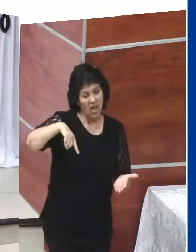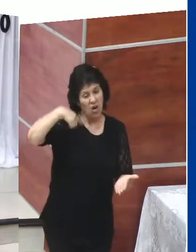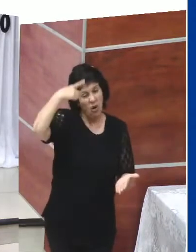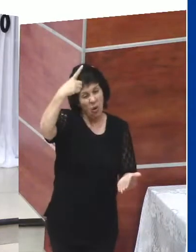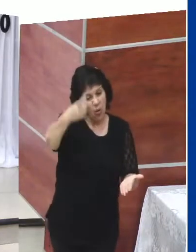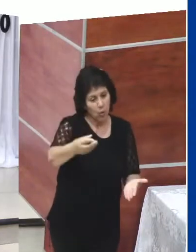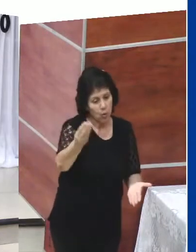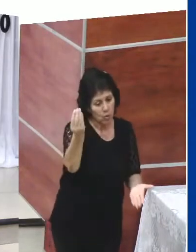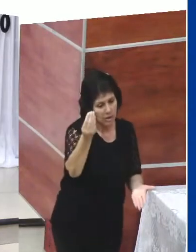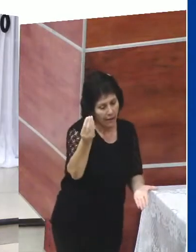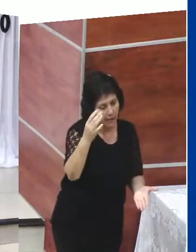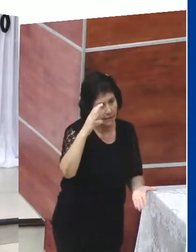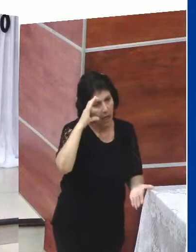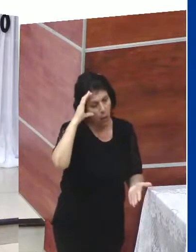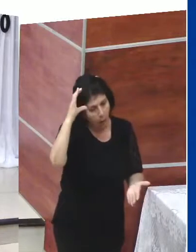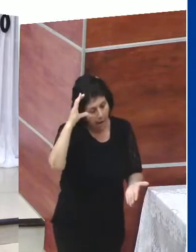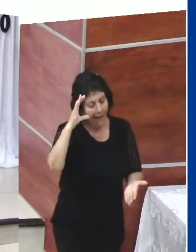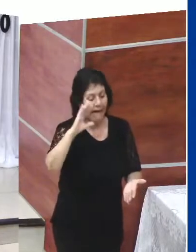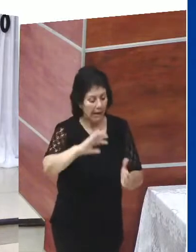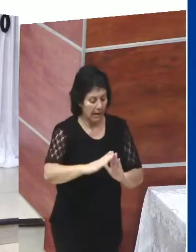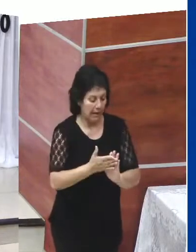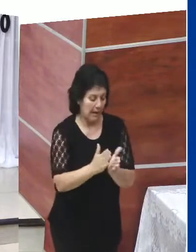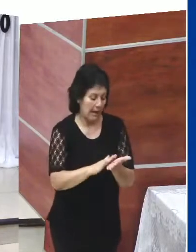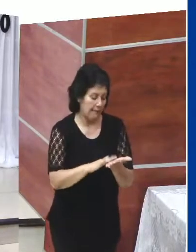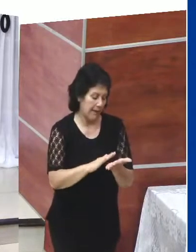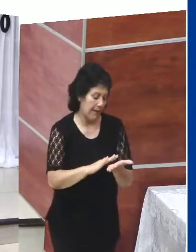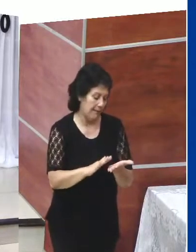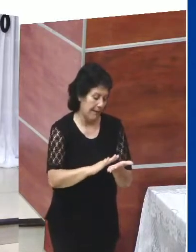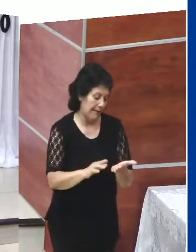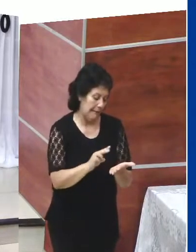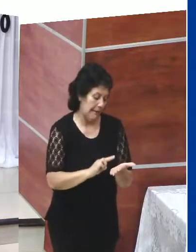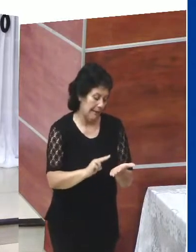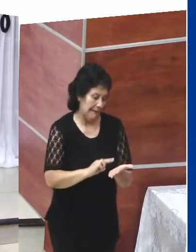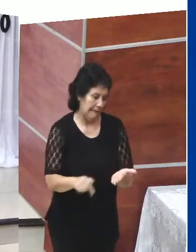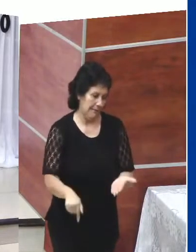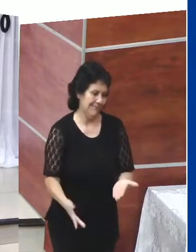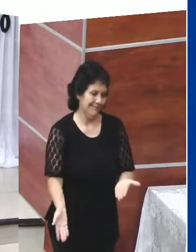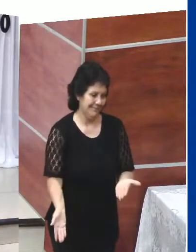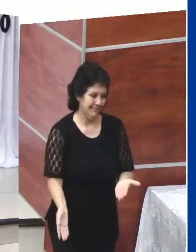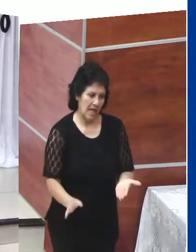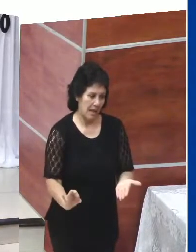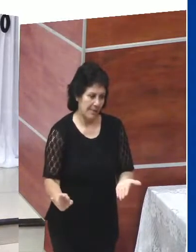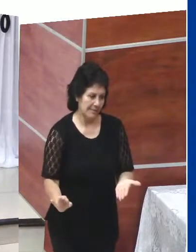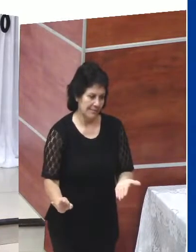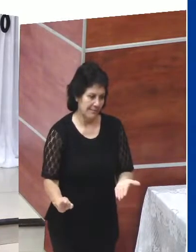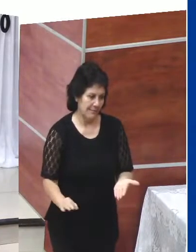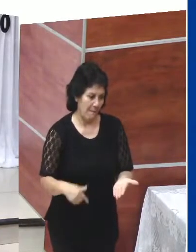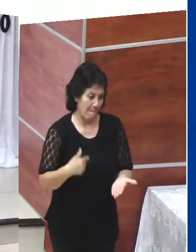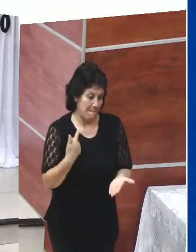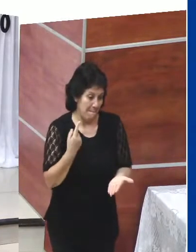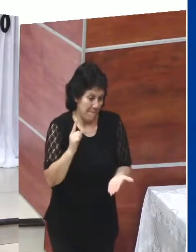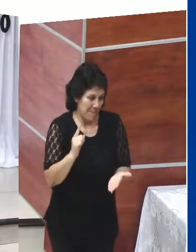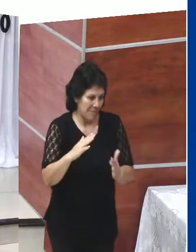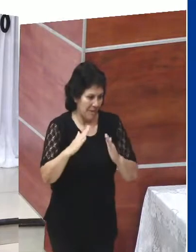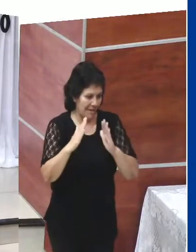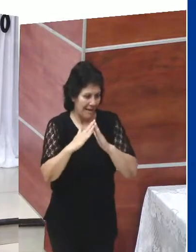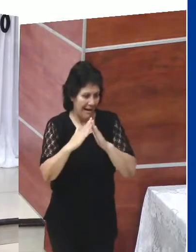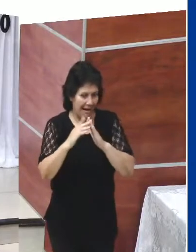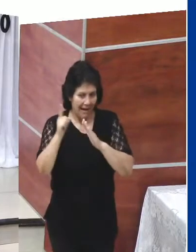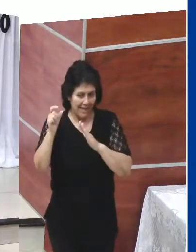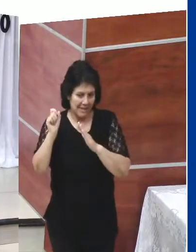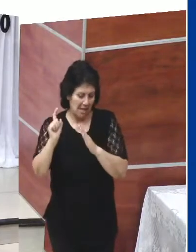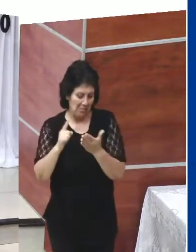su Biblia y desempolvarla un poco para no pasar vergüenza, ¿no es cierto? Y venir a la